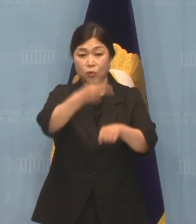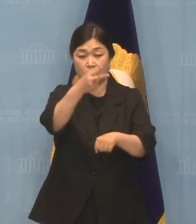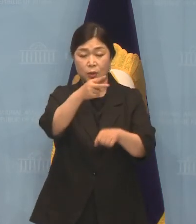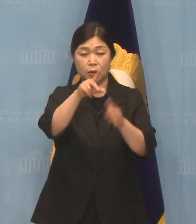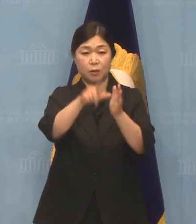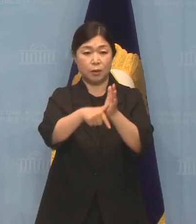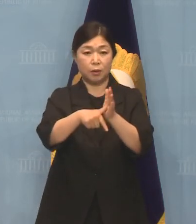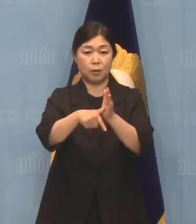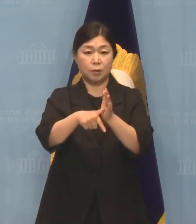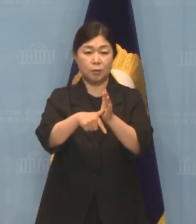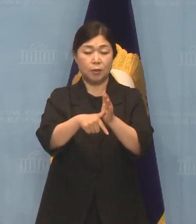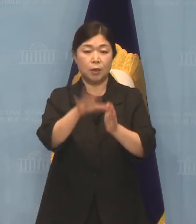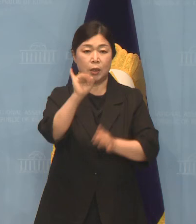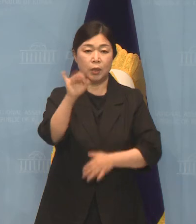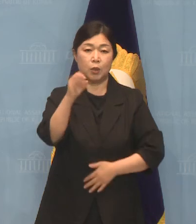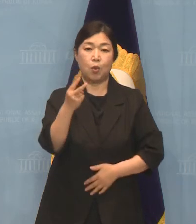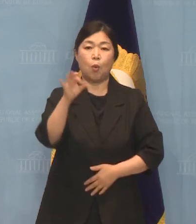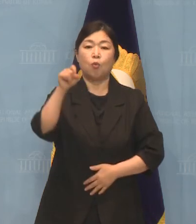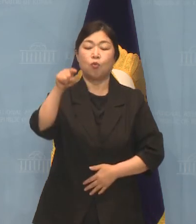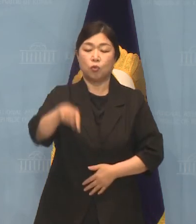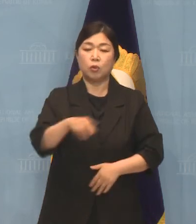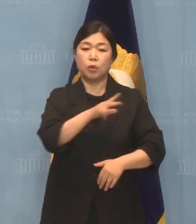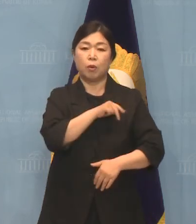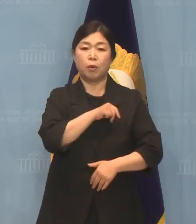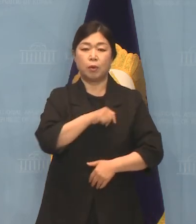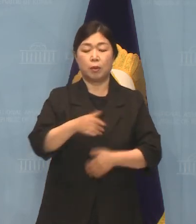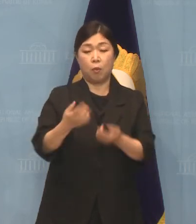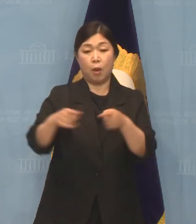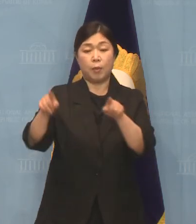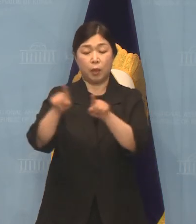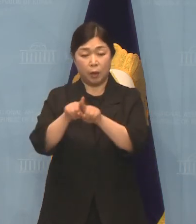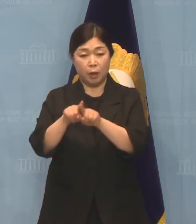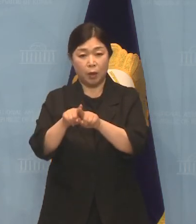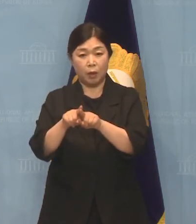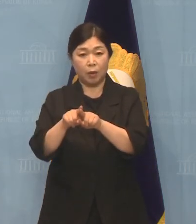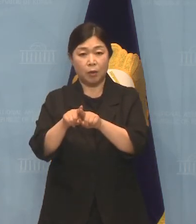2시에 이용우 의원 뉴스핌과 함께